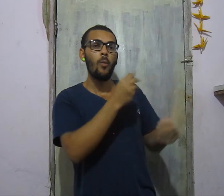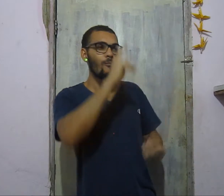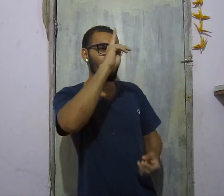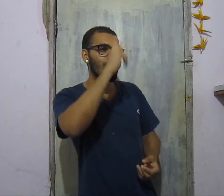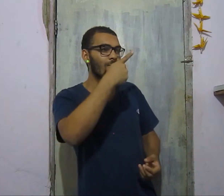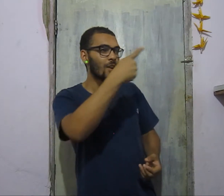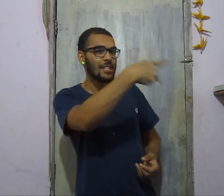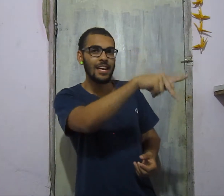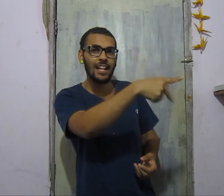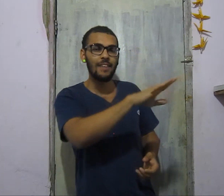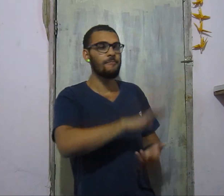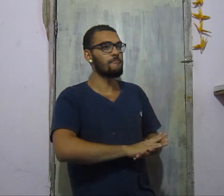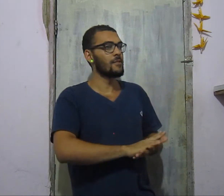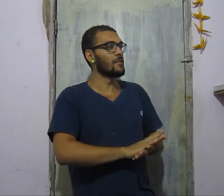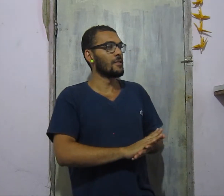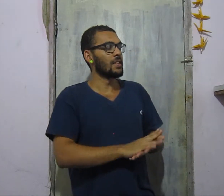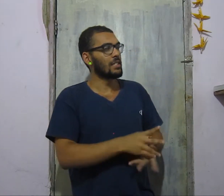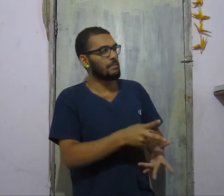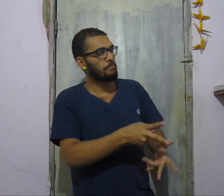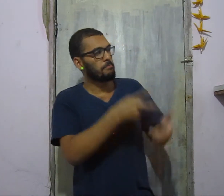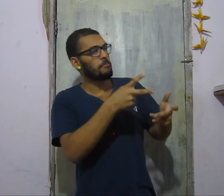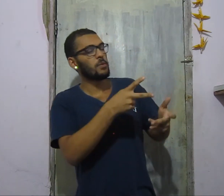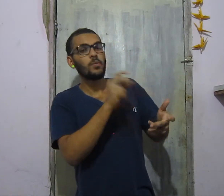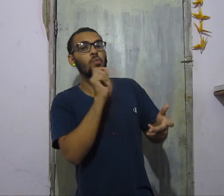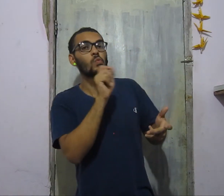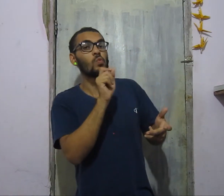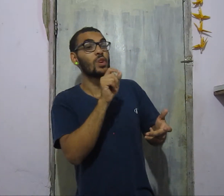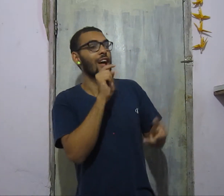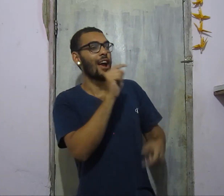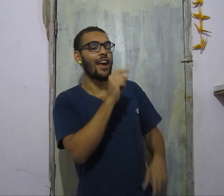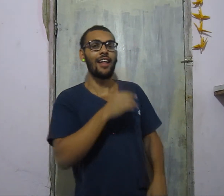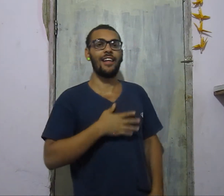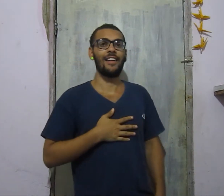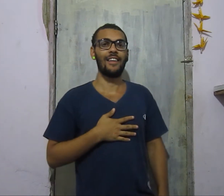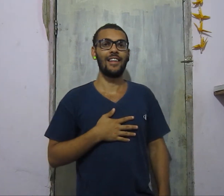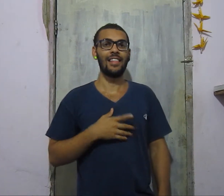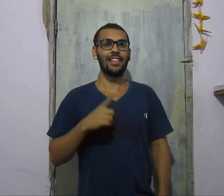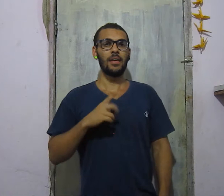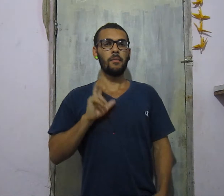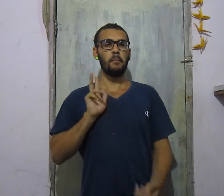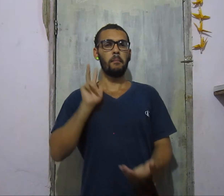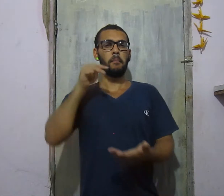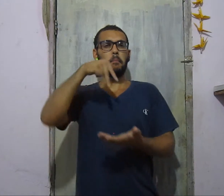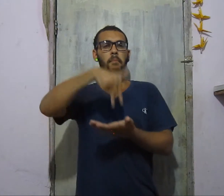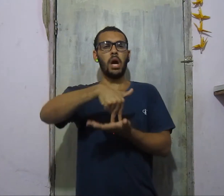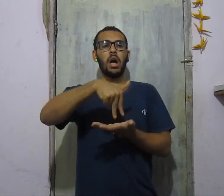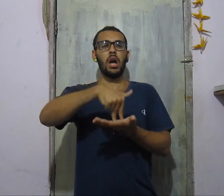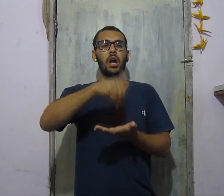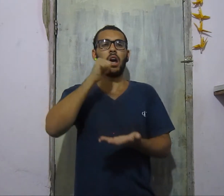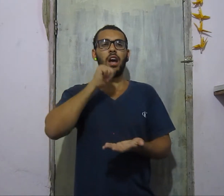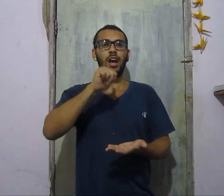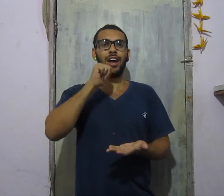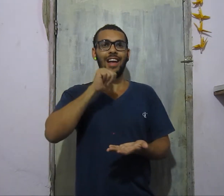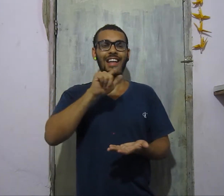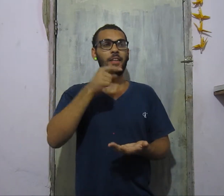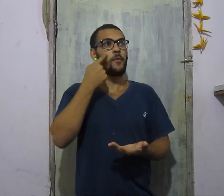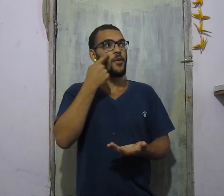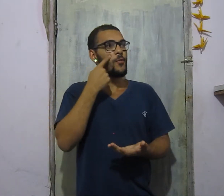o jeito dela, o perfil dela condiz muito com a questão do empoderamento